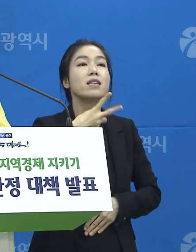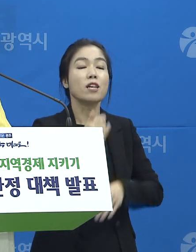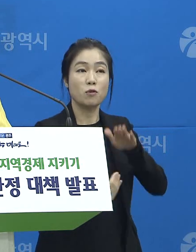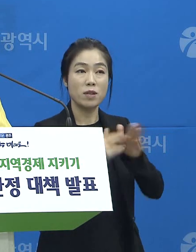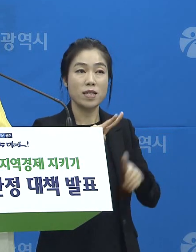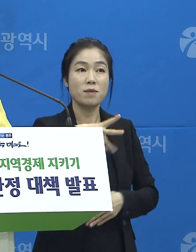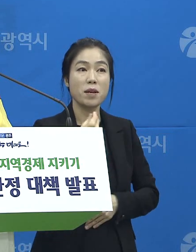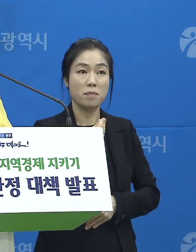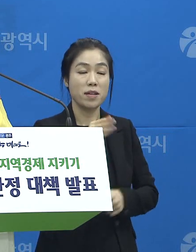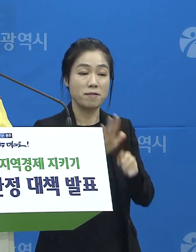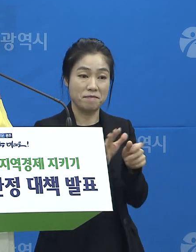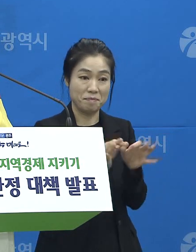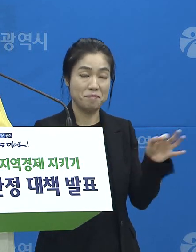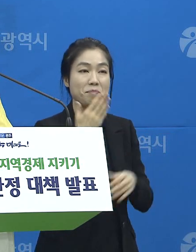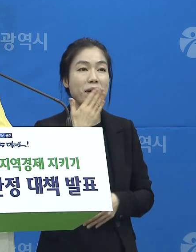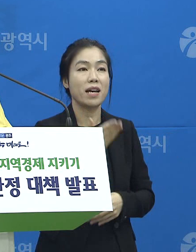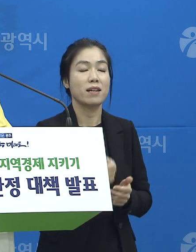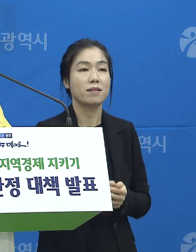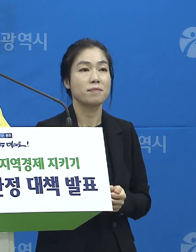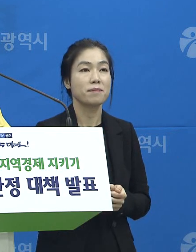200만원까지 지원받을 수 있습니다.